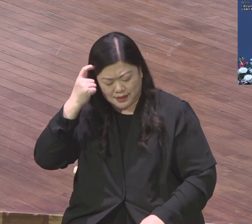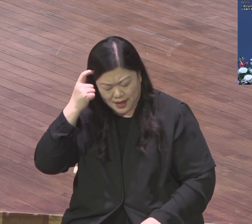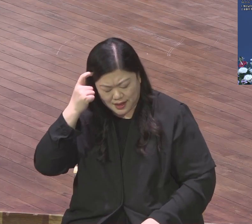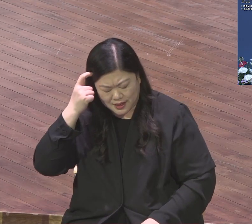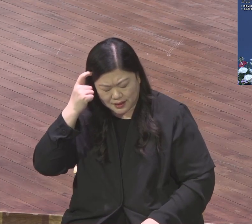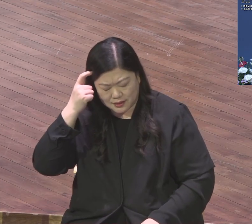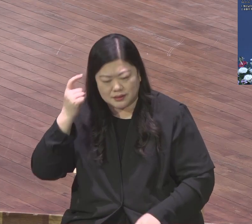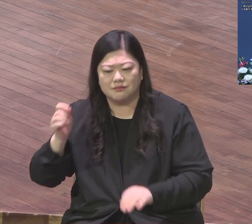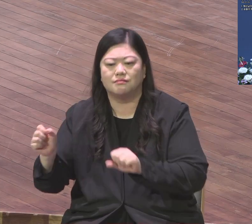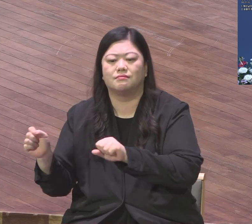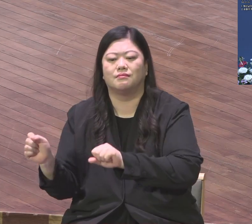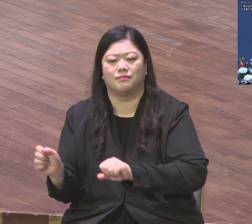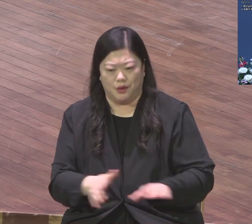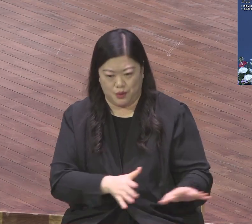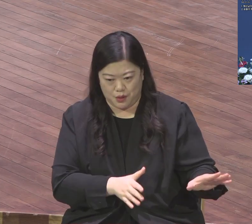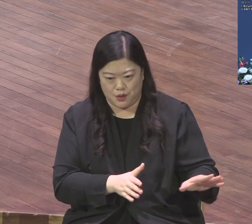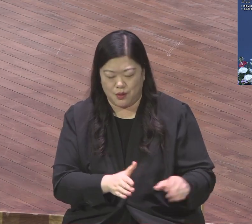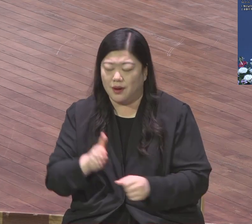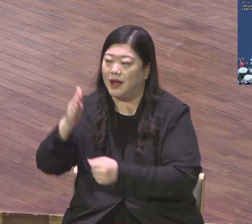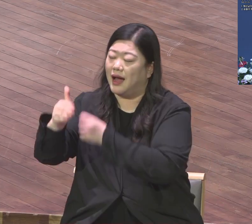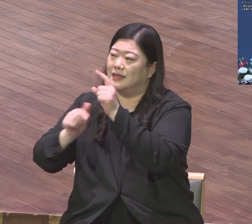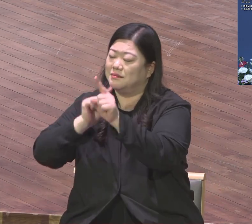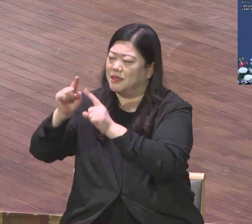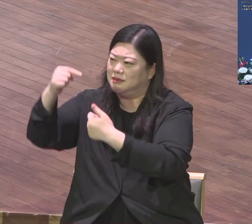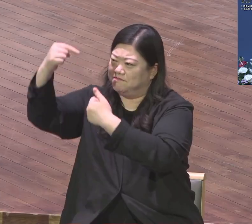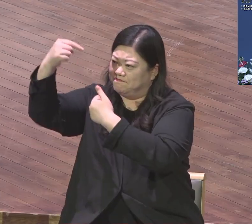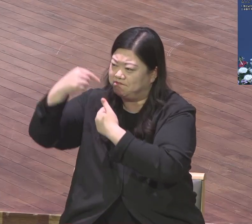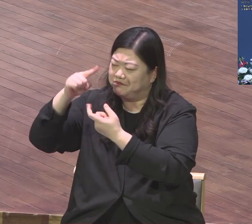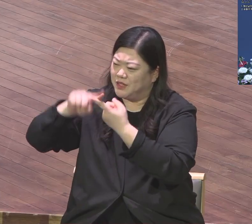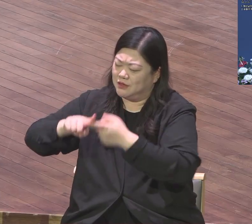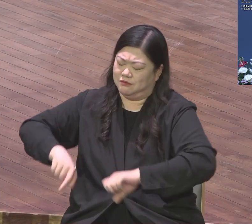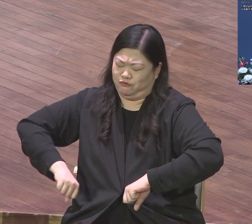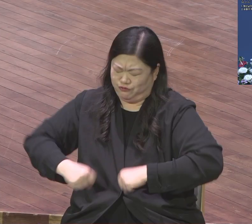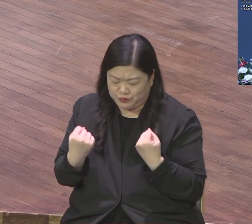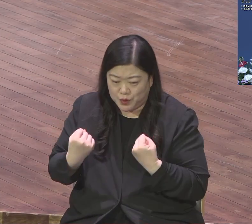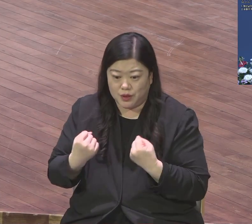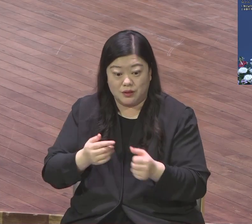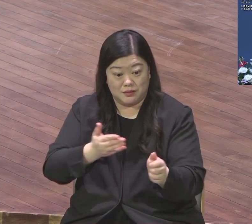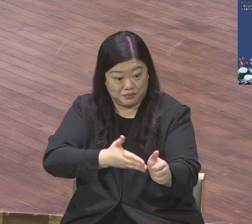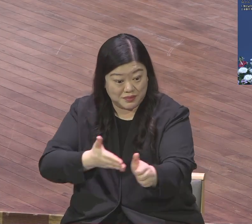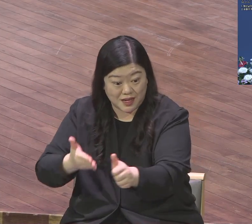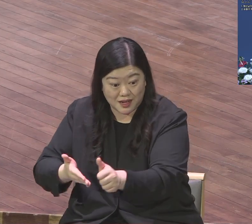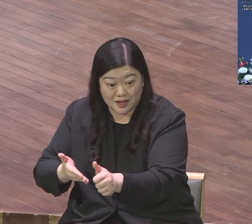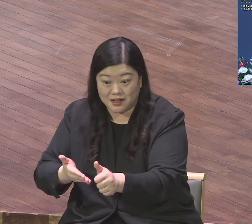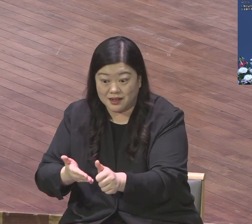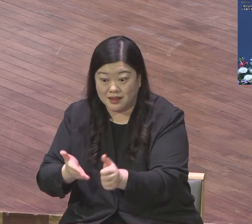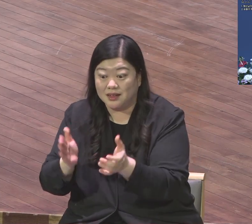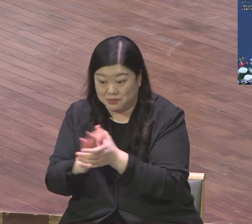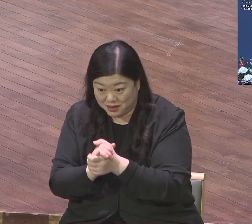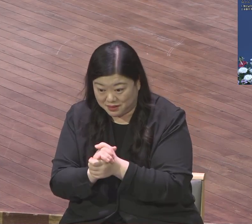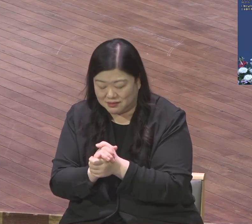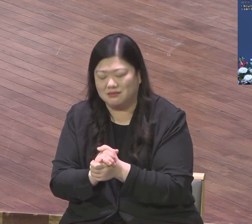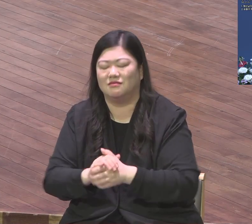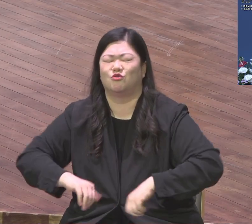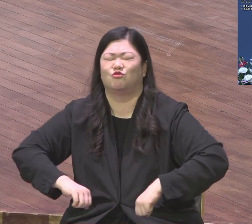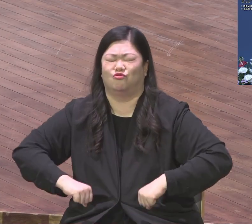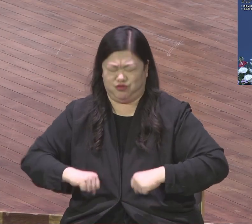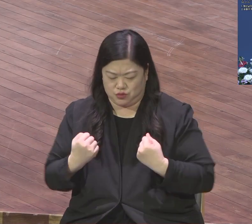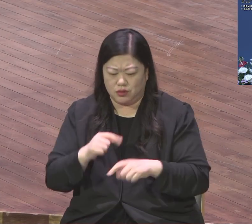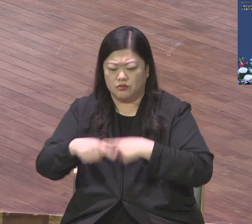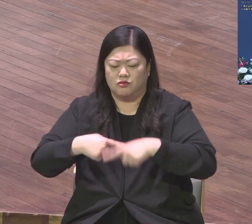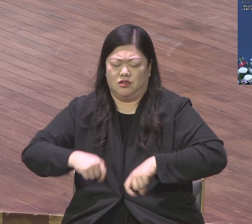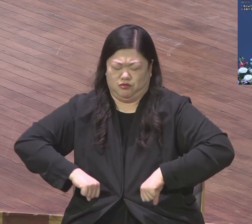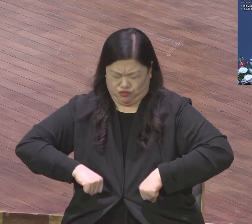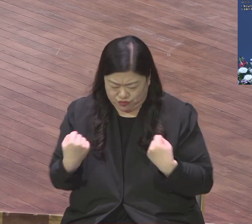달라도 하나님의 말씀 그대로 순종하시 바랍니다. 순종하면 돼요. 순종하면